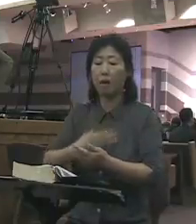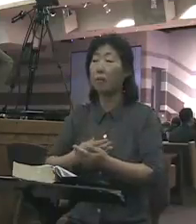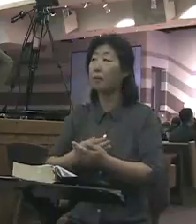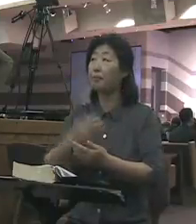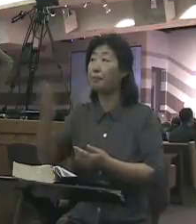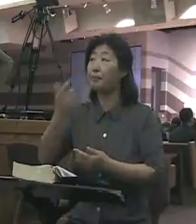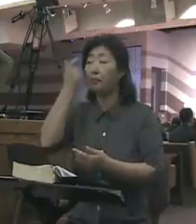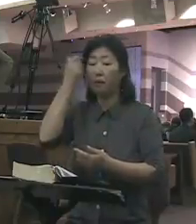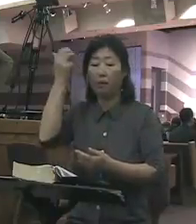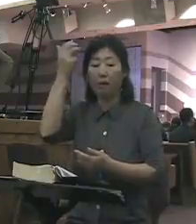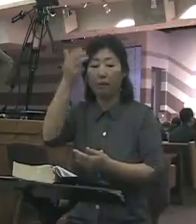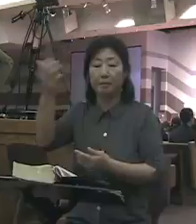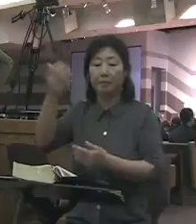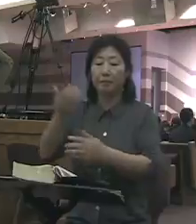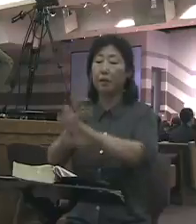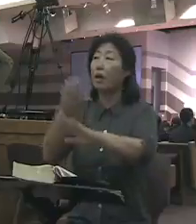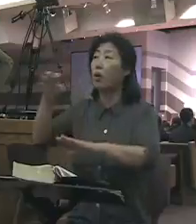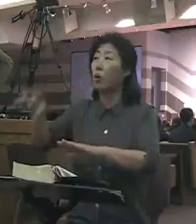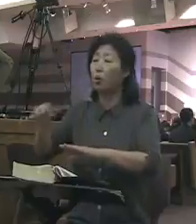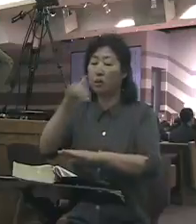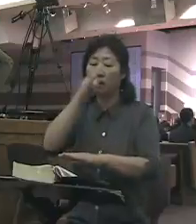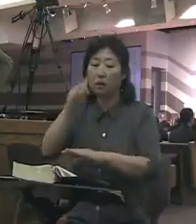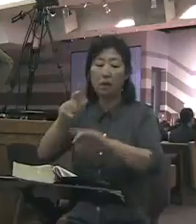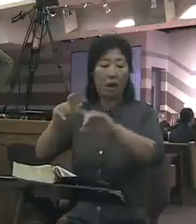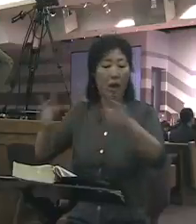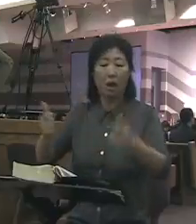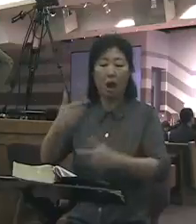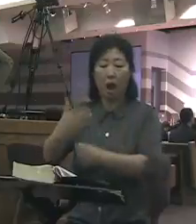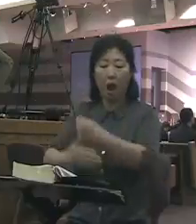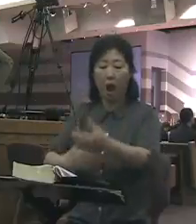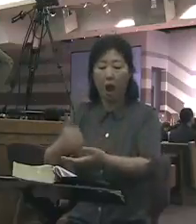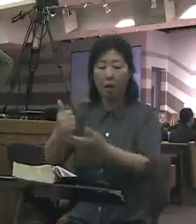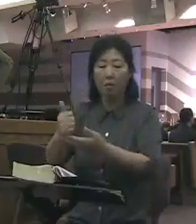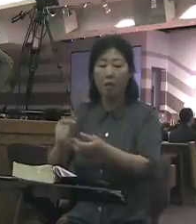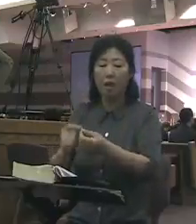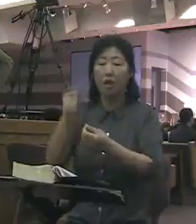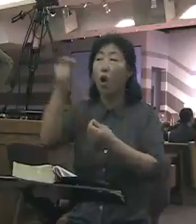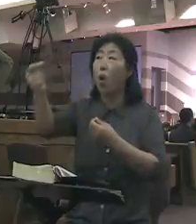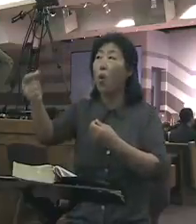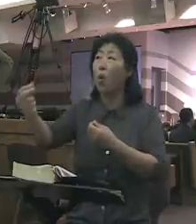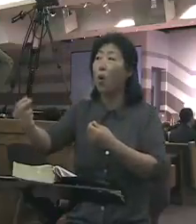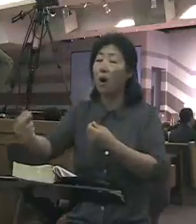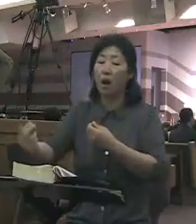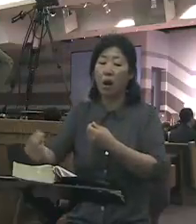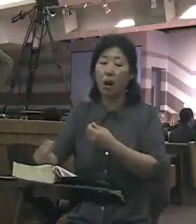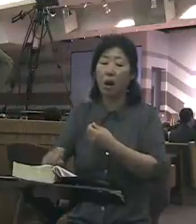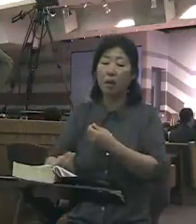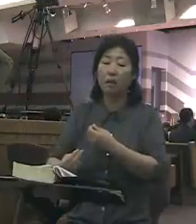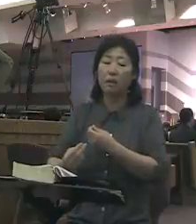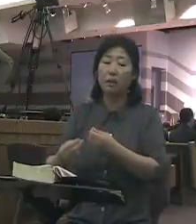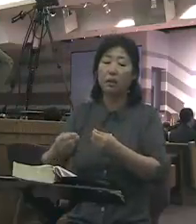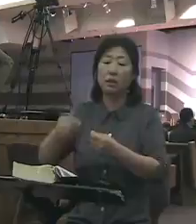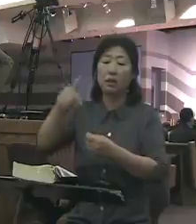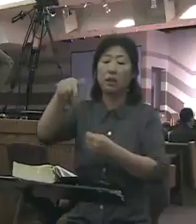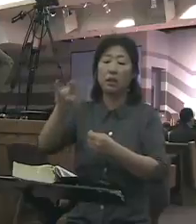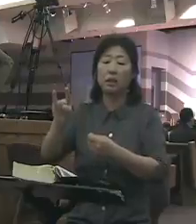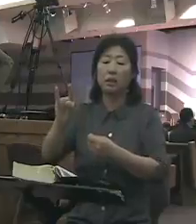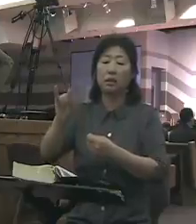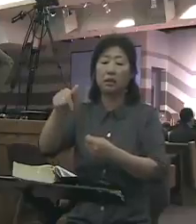데 있는 것이 아니고 하나님 한 분을 나의 영원한 기업으로 삼은 것입니다. 창세기 15장 1절을